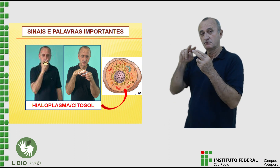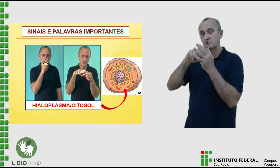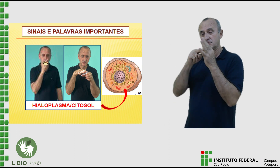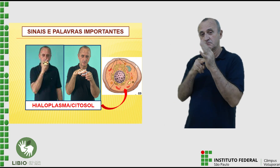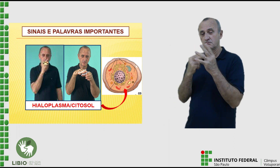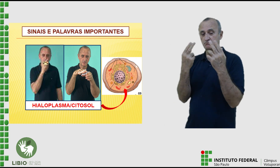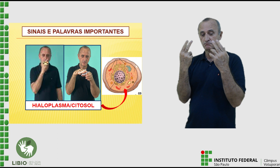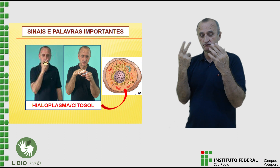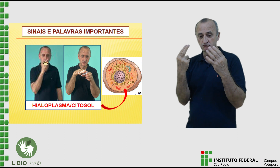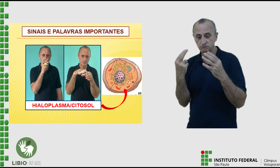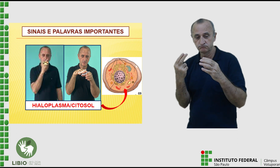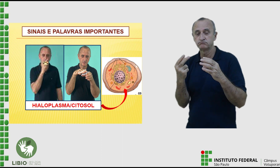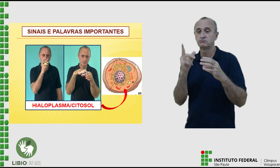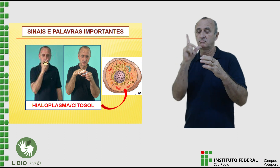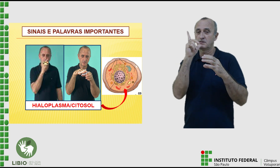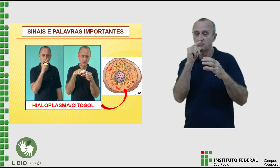Aqui,